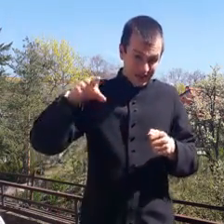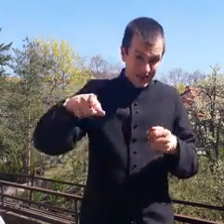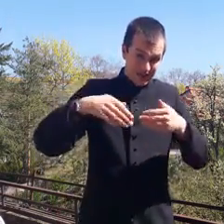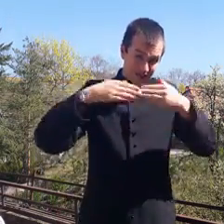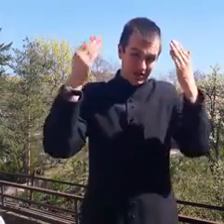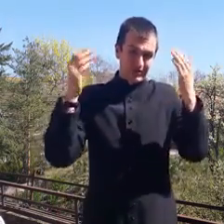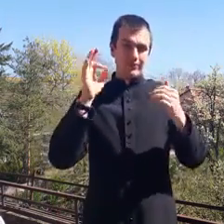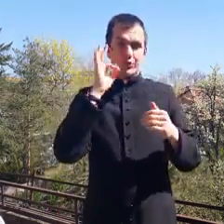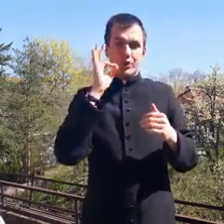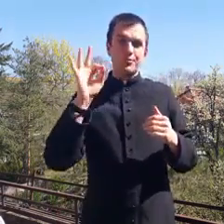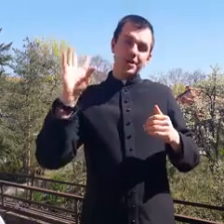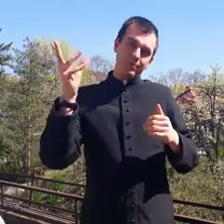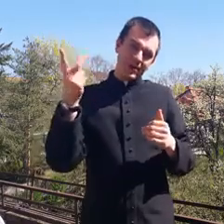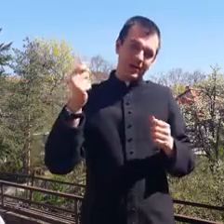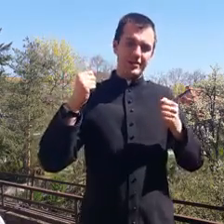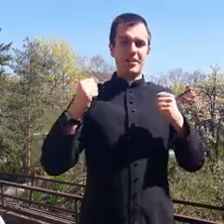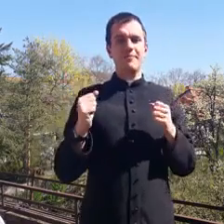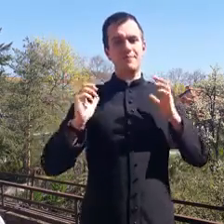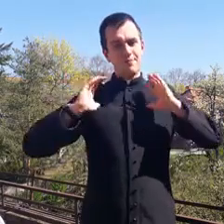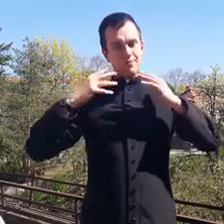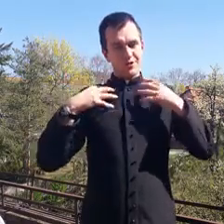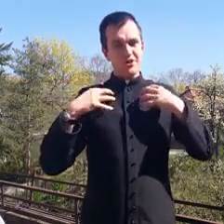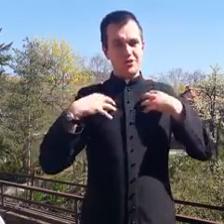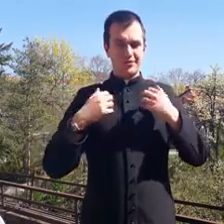te dobrze pięknie przeżyć